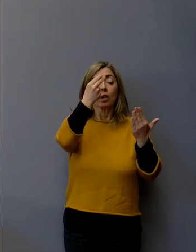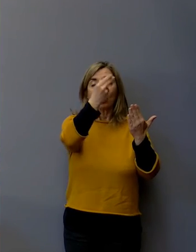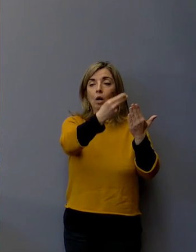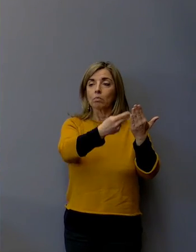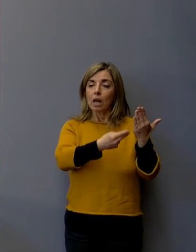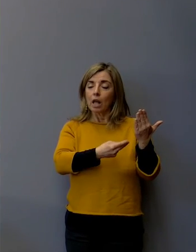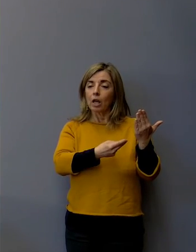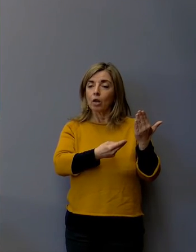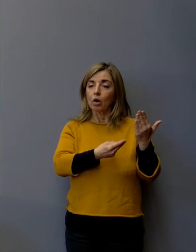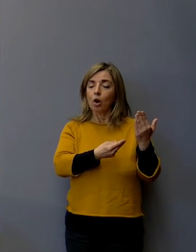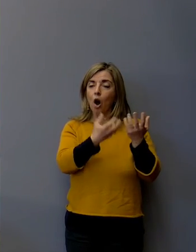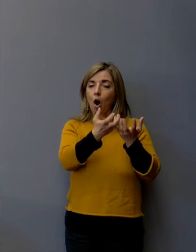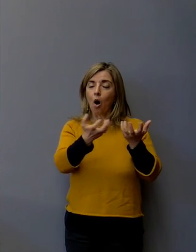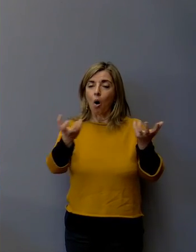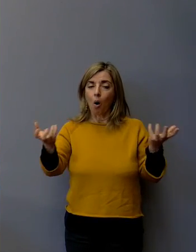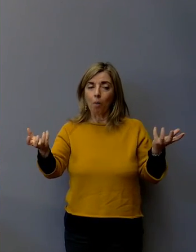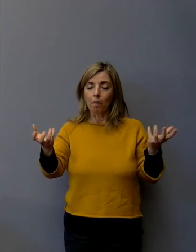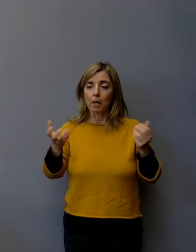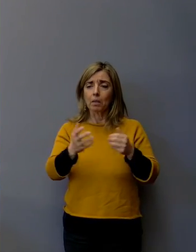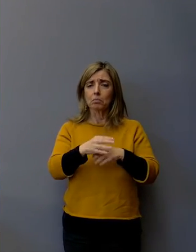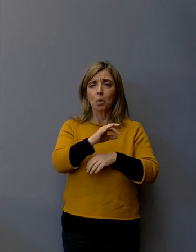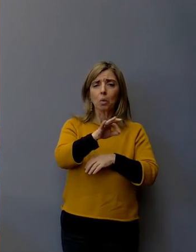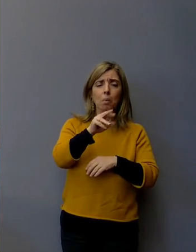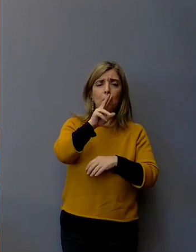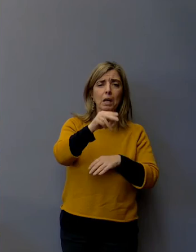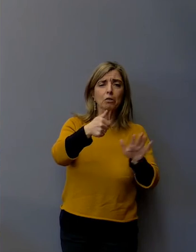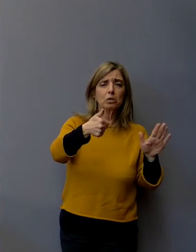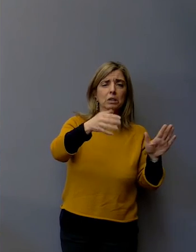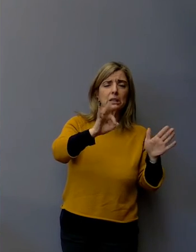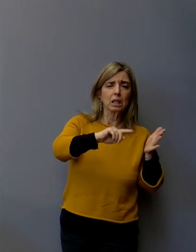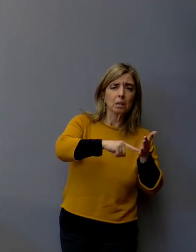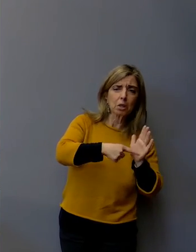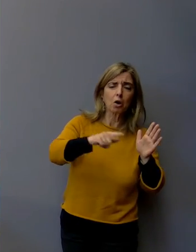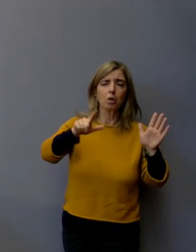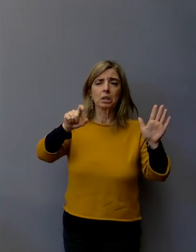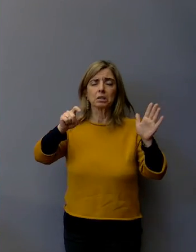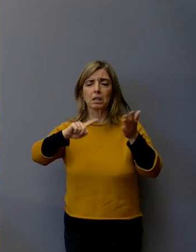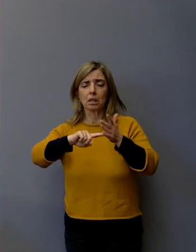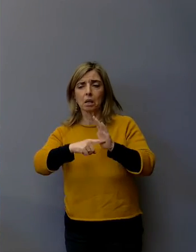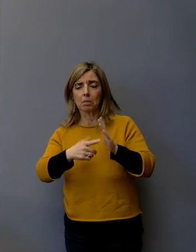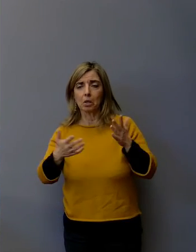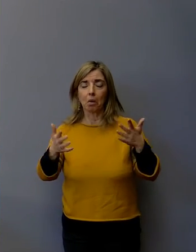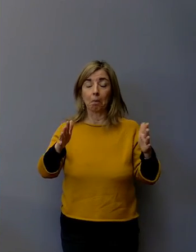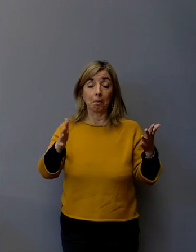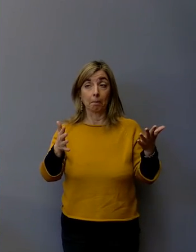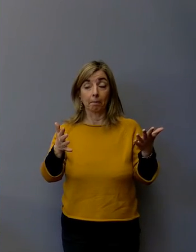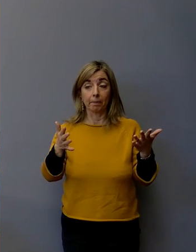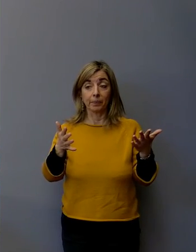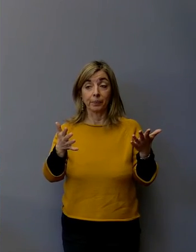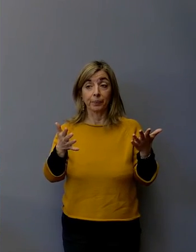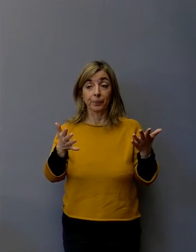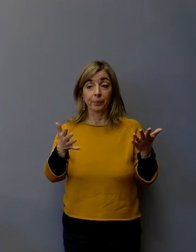chi ha parlato di santa milioni o 70 milioni al budget più basso per il 21 dovrebbe se non altro